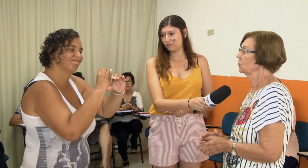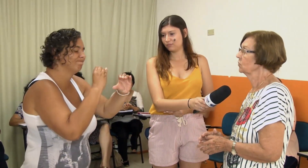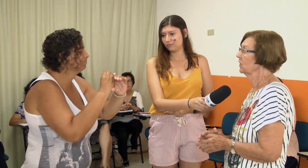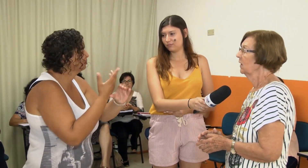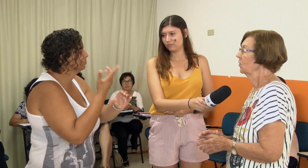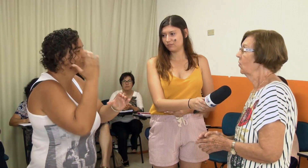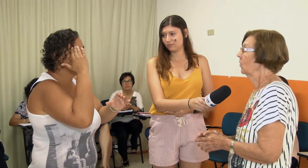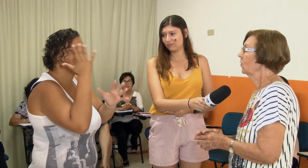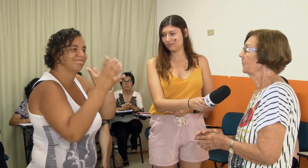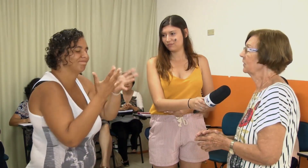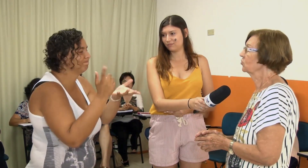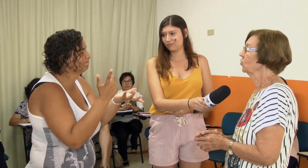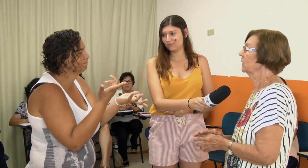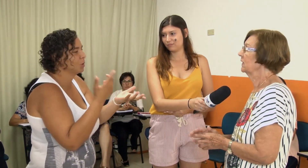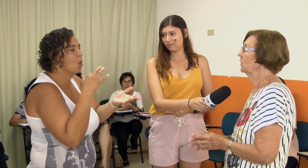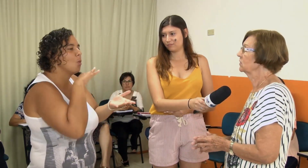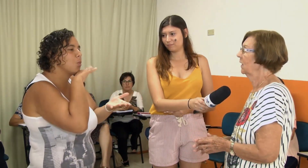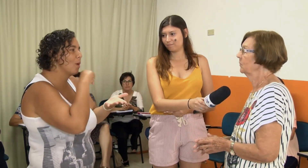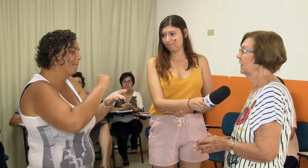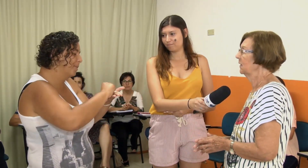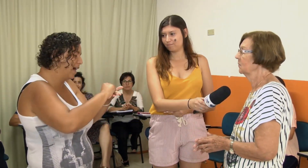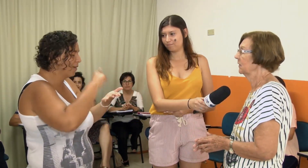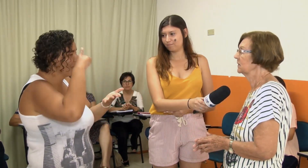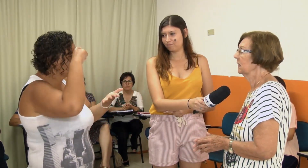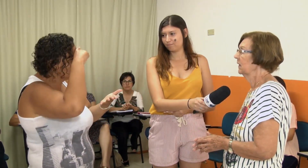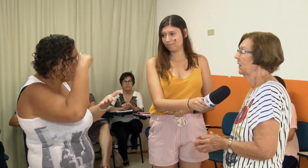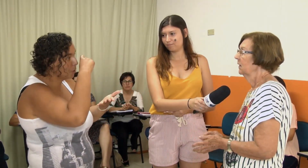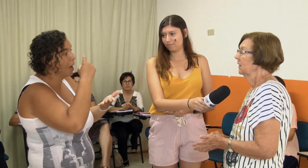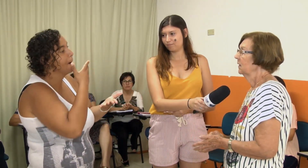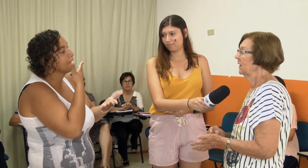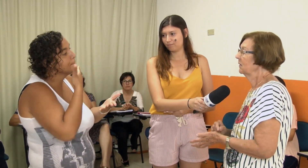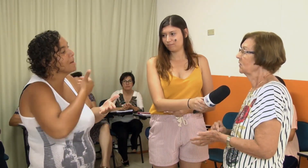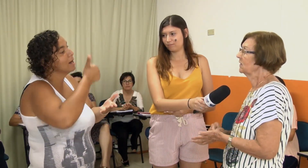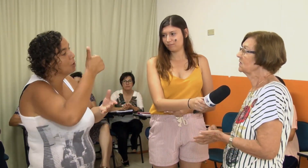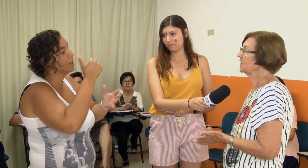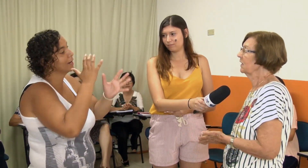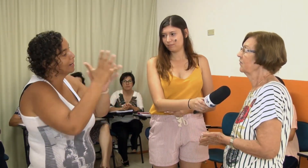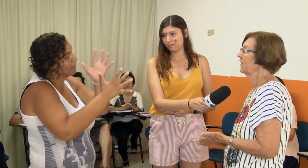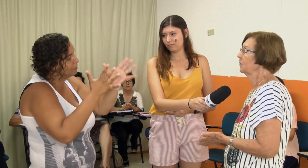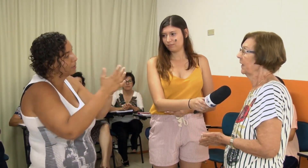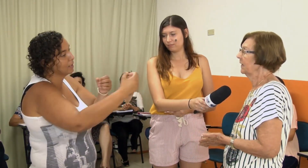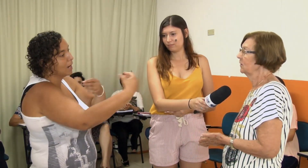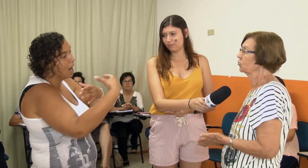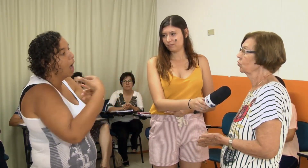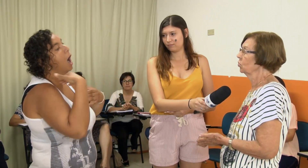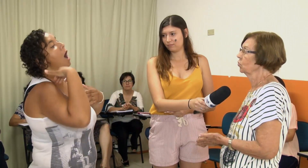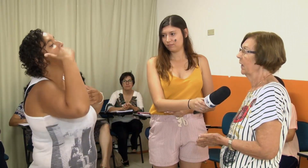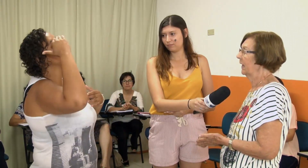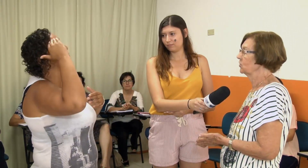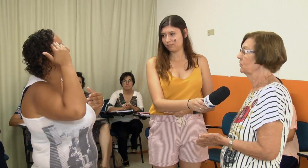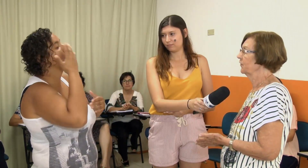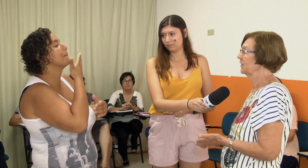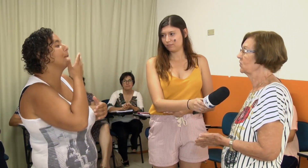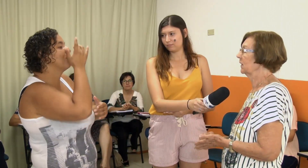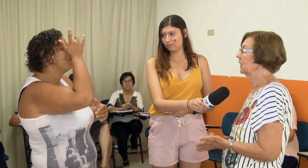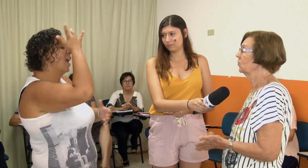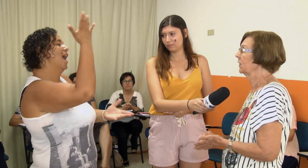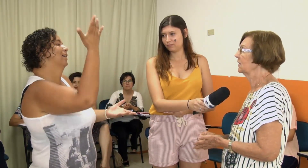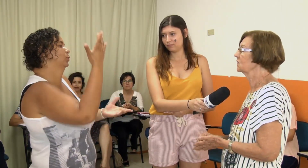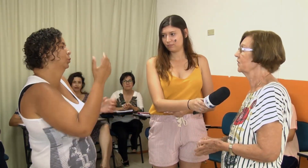preocupados com a pessoa que não sabe Libras. E escrever para eles tudo é difícil aquilo que eles